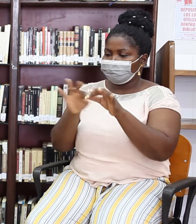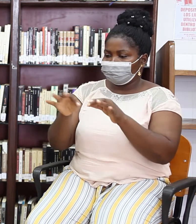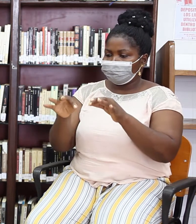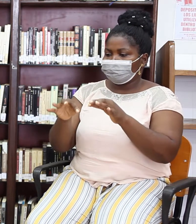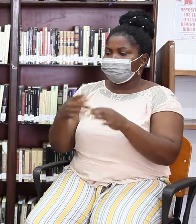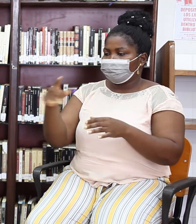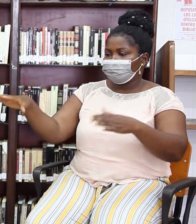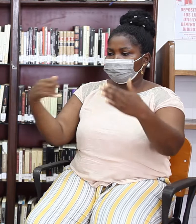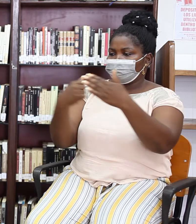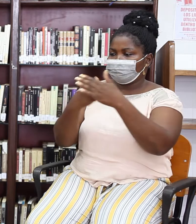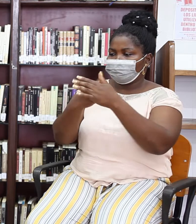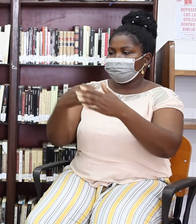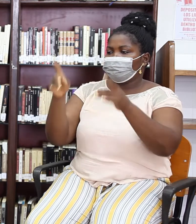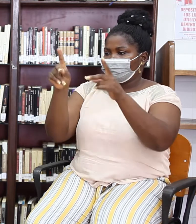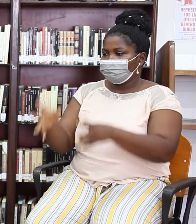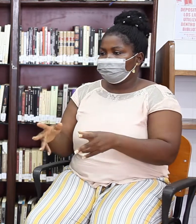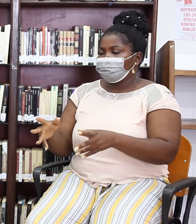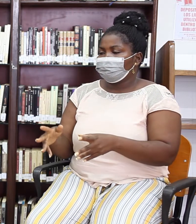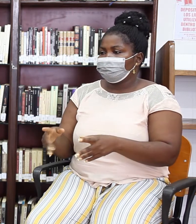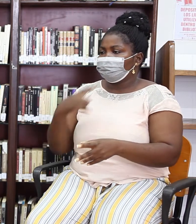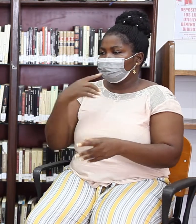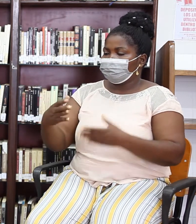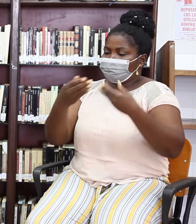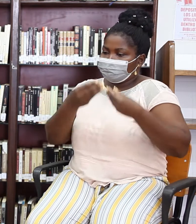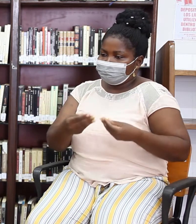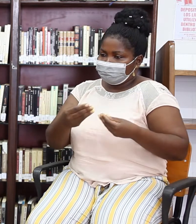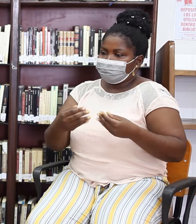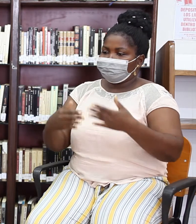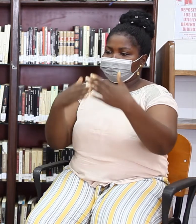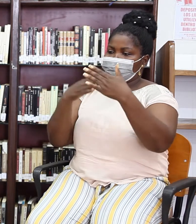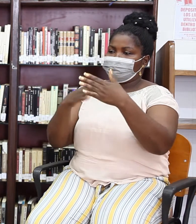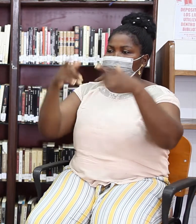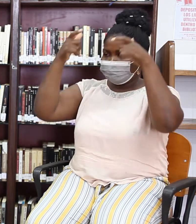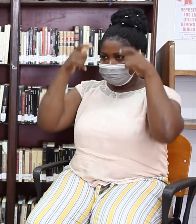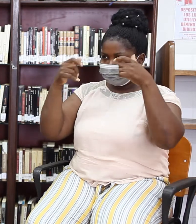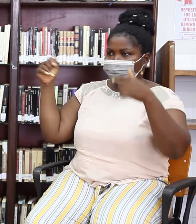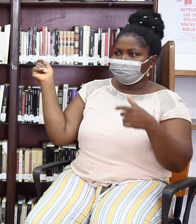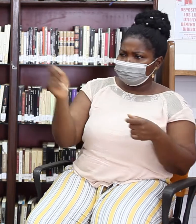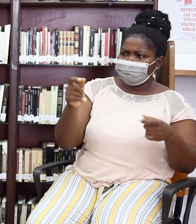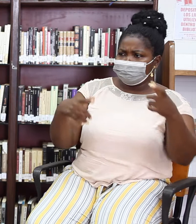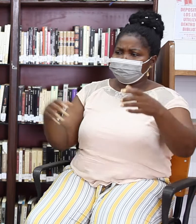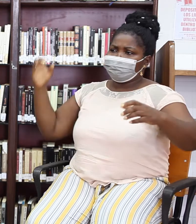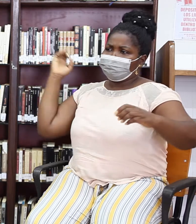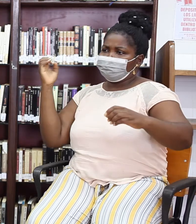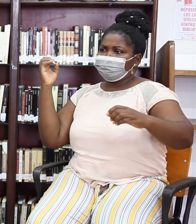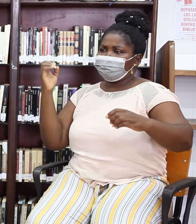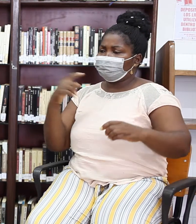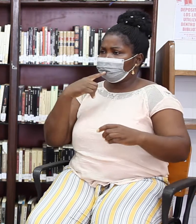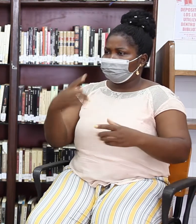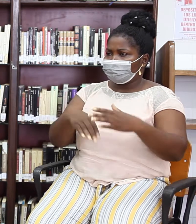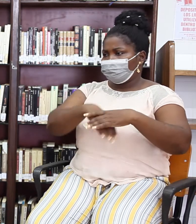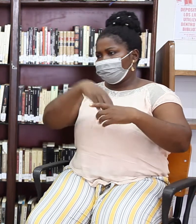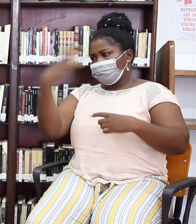aunque un tropel de gente se lanzara a la carga contra el rey con lanzas y flechas, el rey